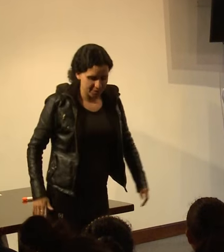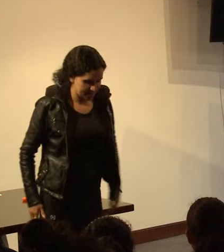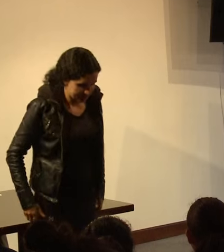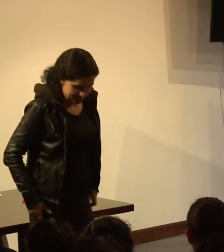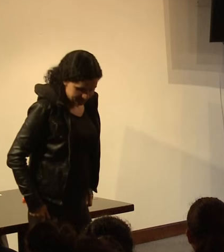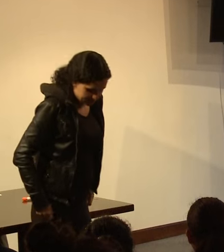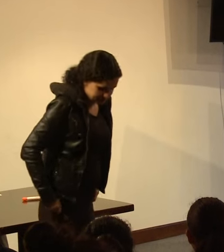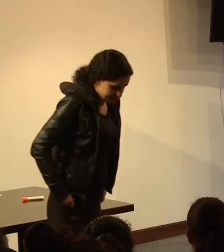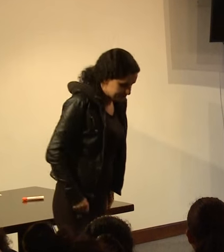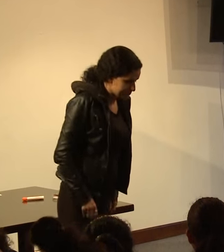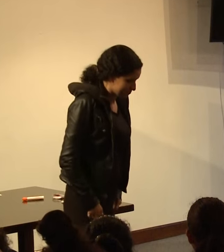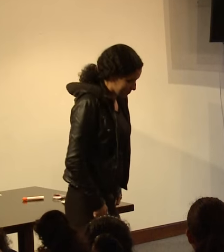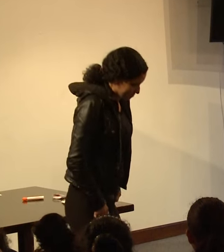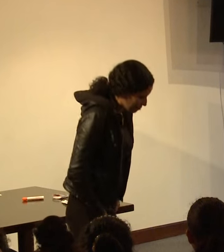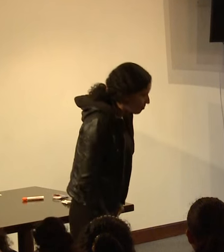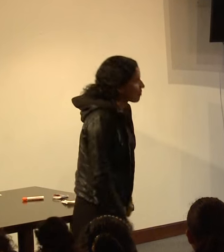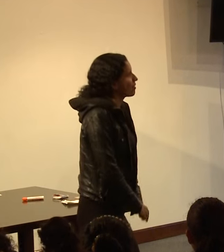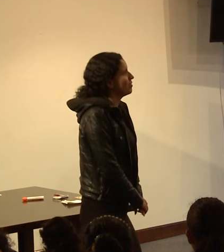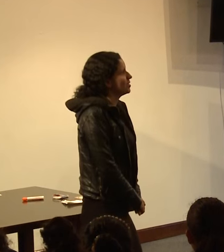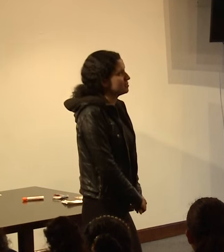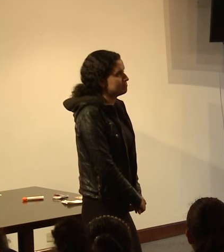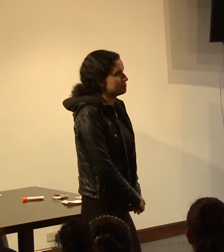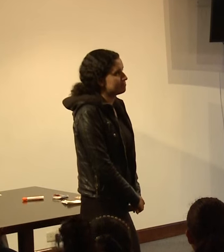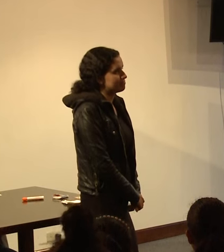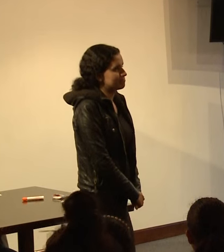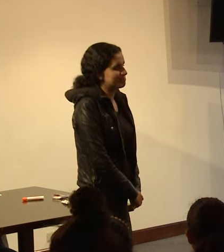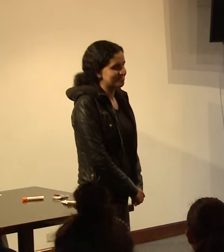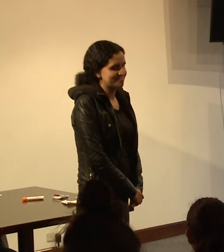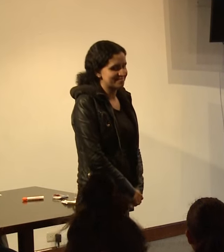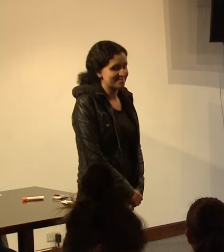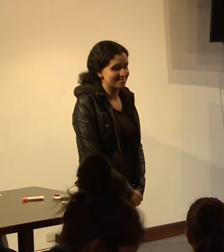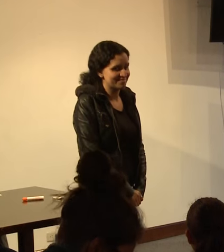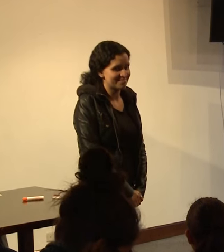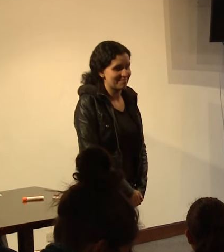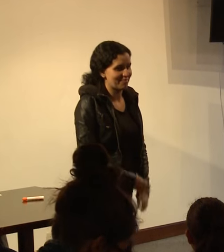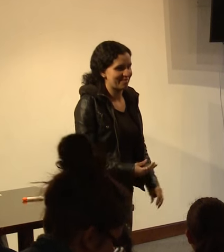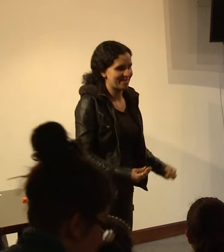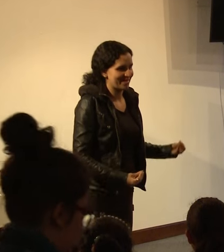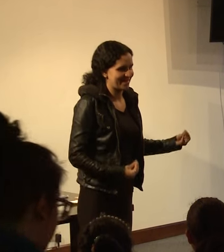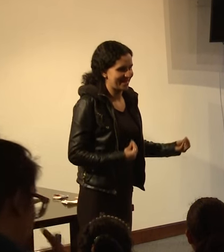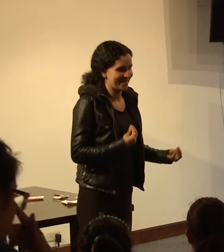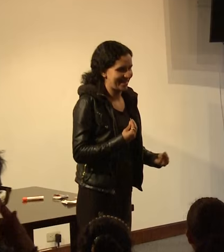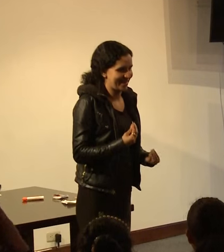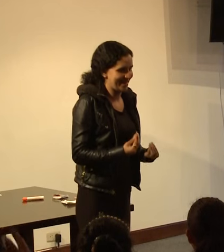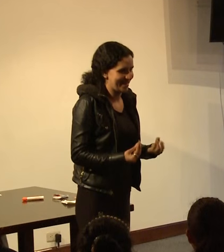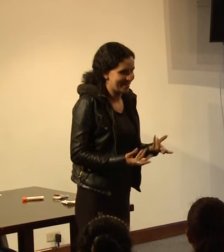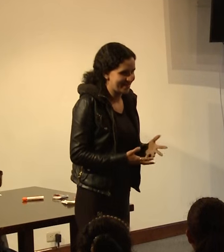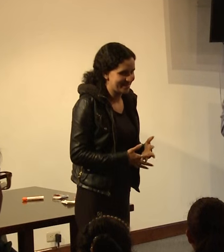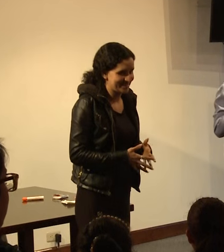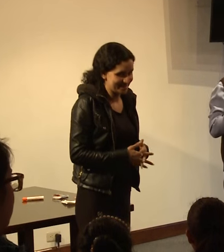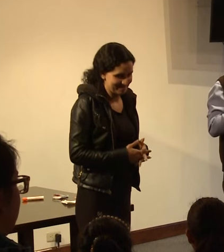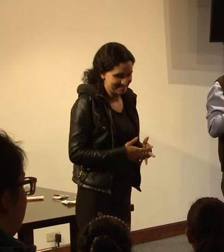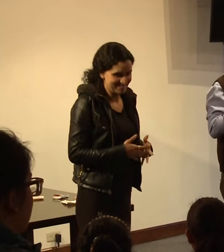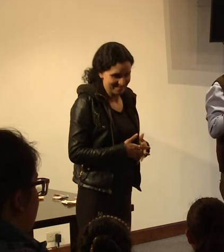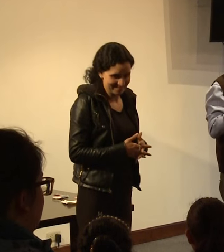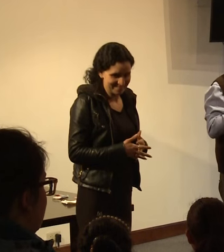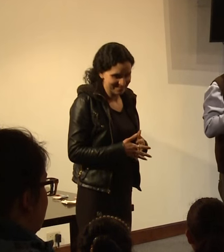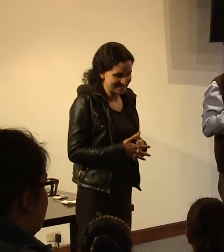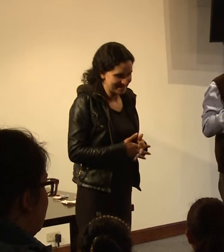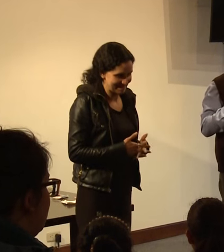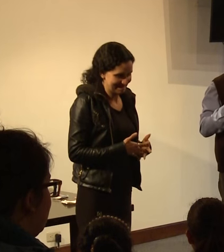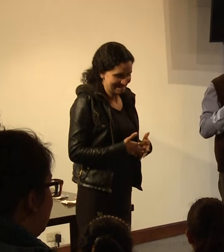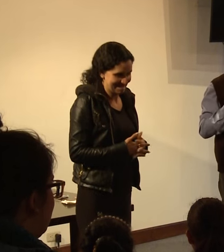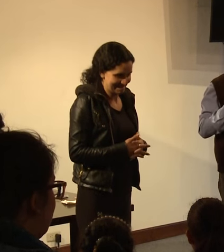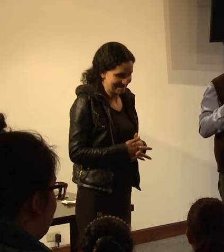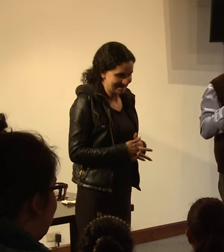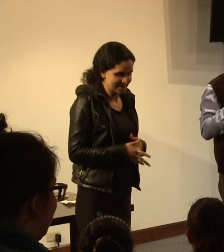primera vez que uno va a hacer eso, o esas primeras veces le cuesta a uno entrarle al asunto, porque es romper ahí como una especie de velo muy complicado. Y